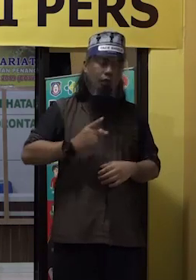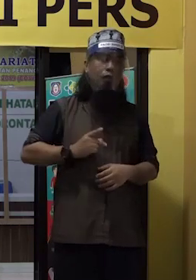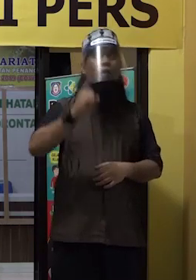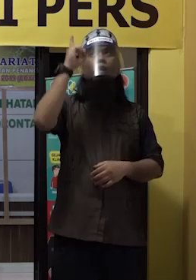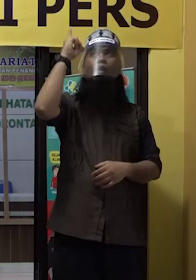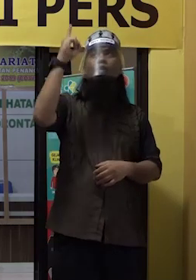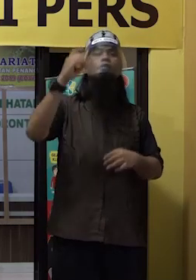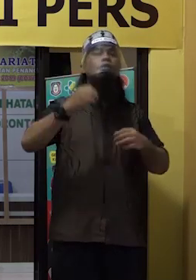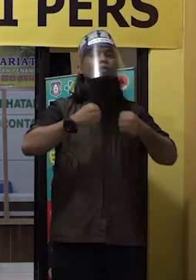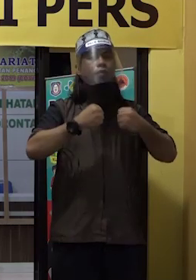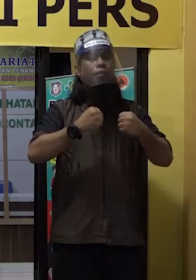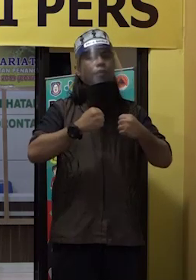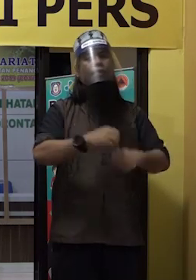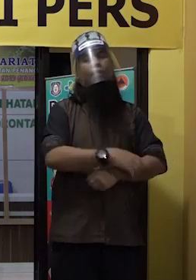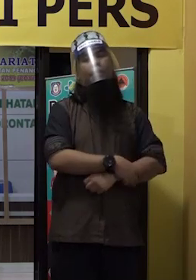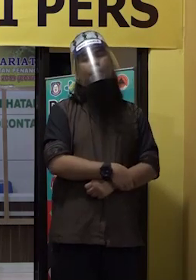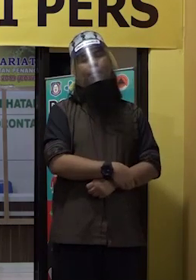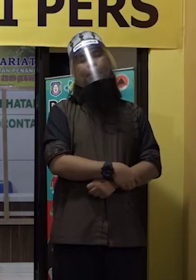dari sektor yang terkait.